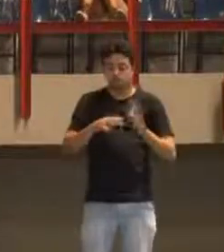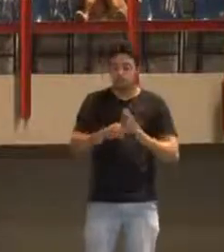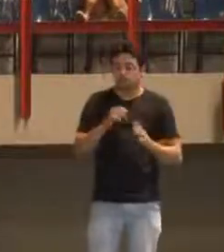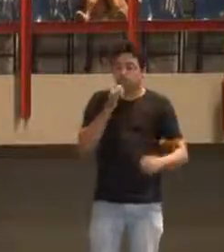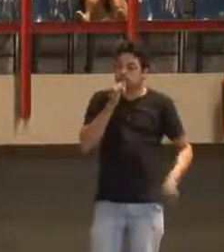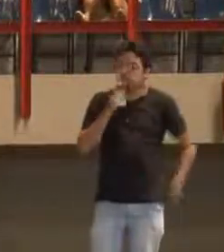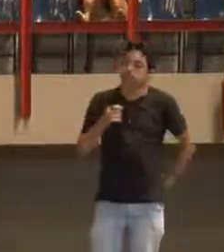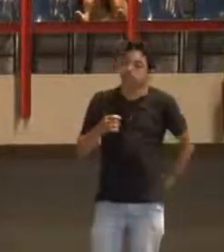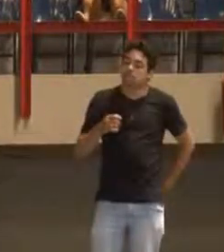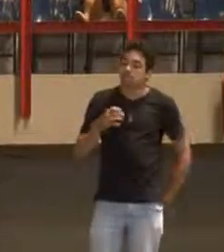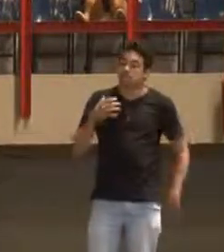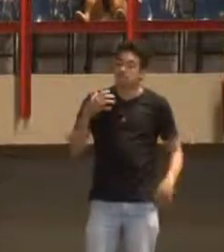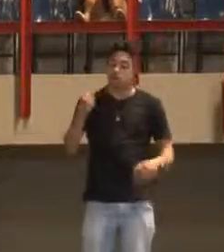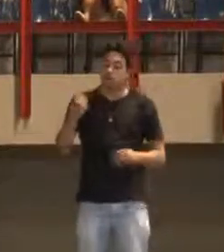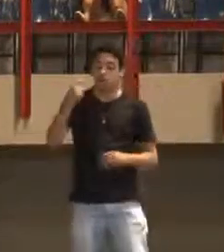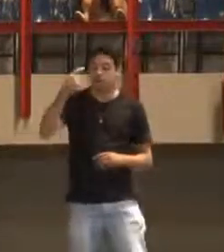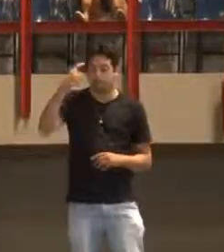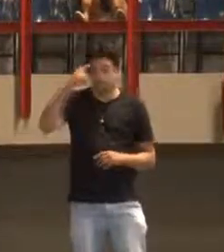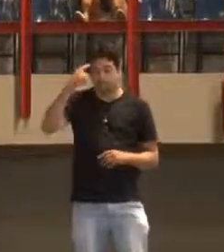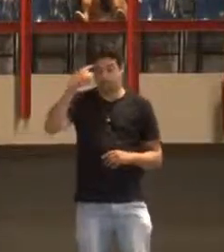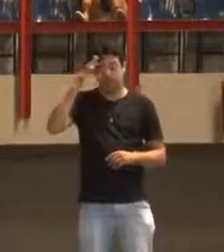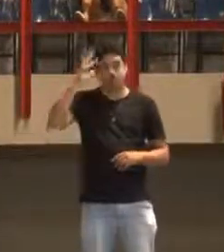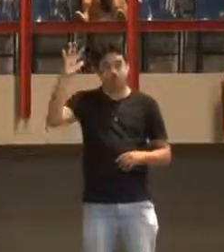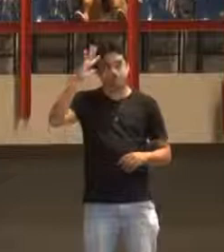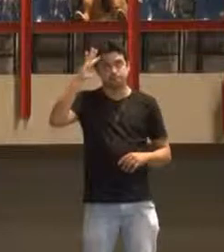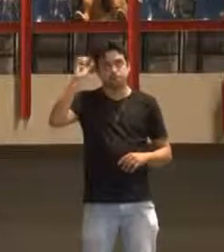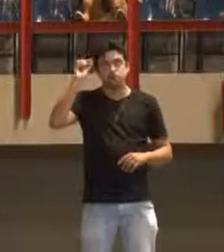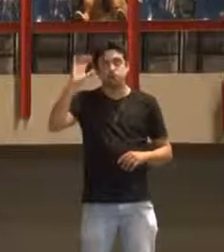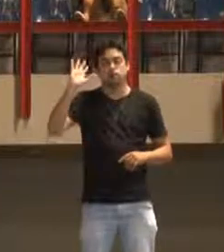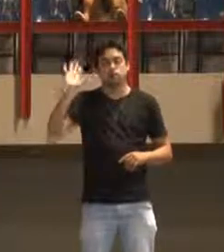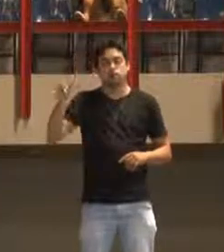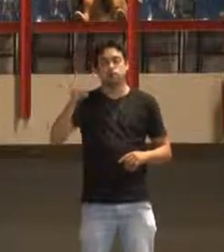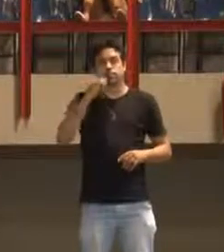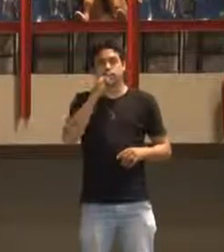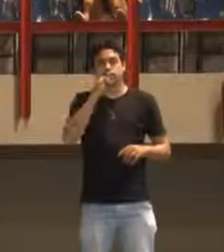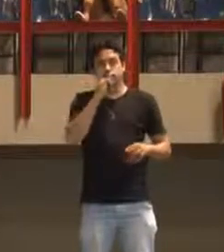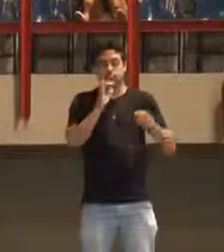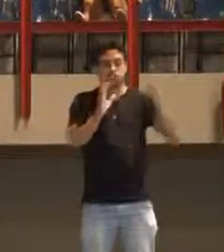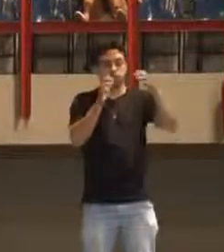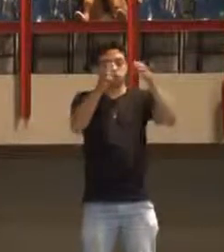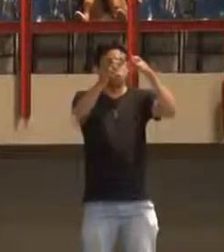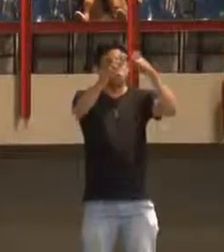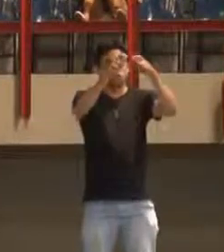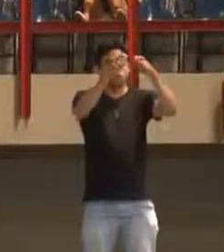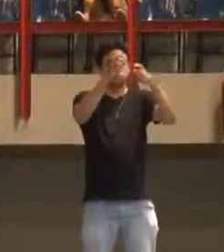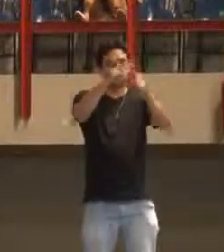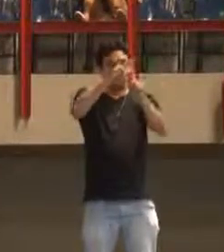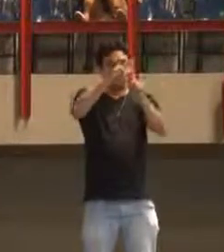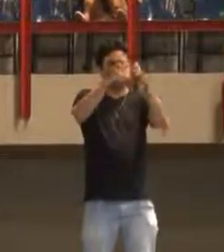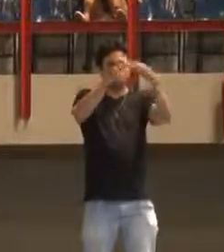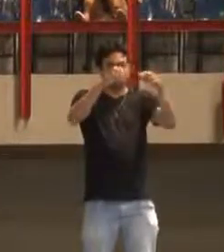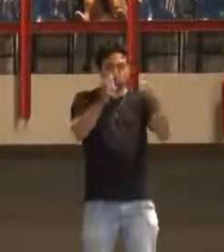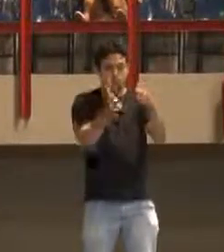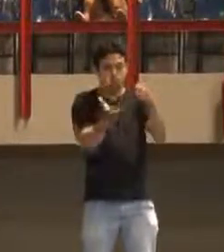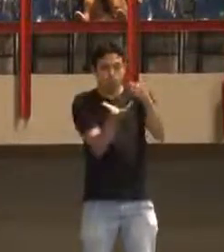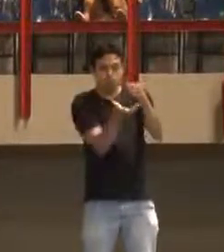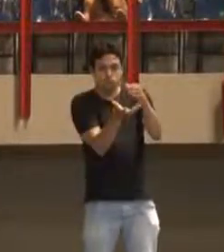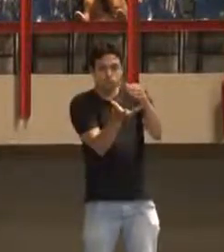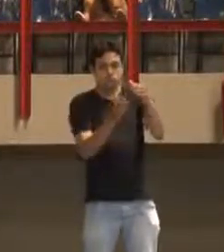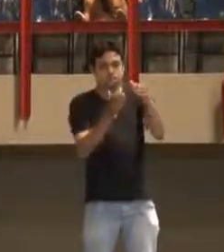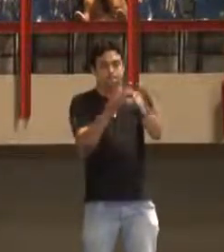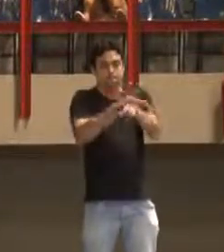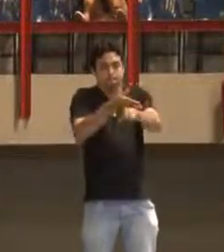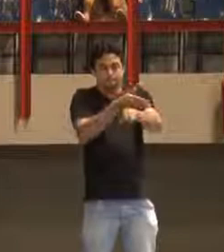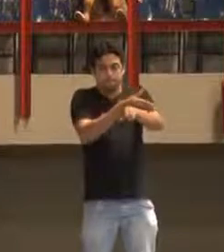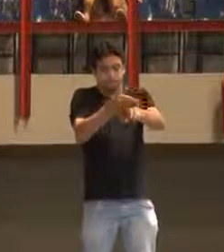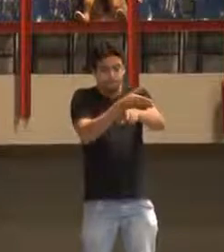pessoal, vamos imaginar que o fundo da garrafa seja todo branco. Se o fundo